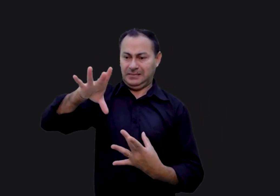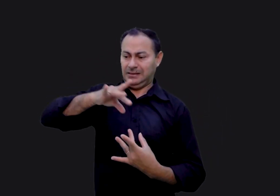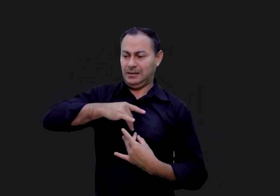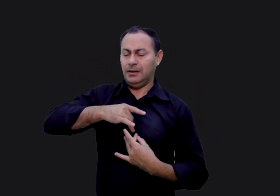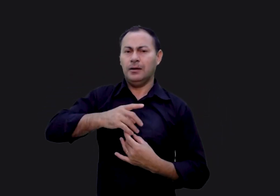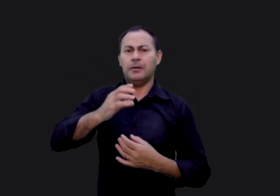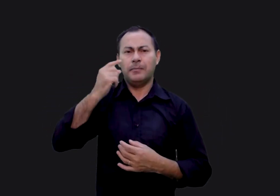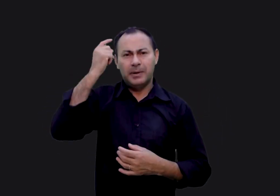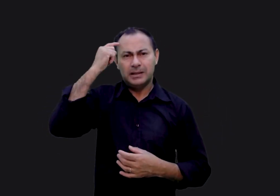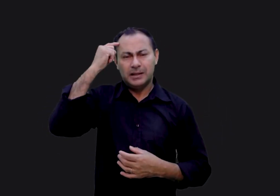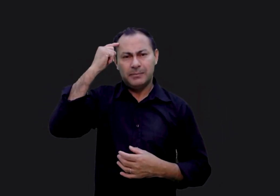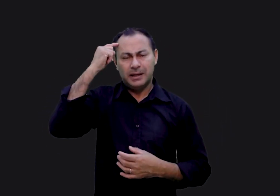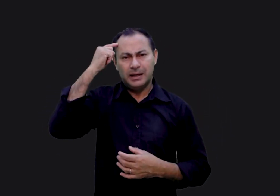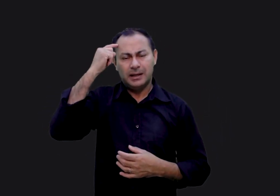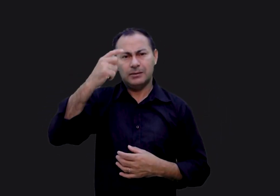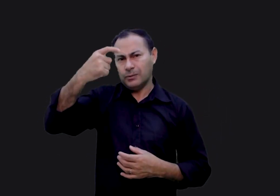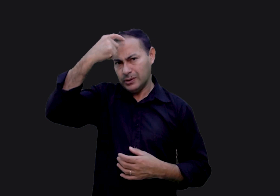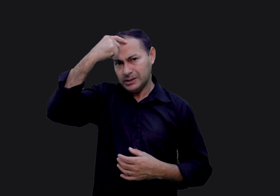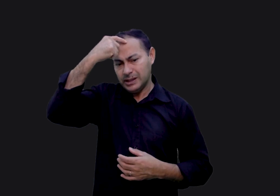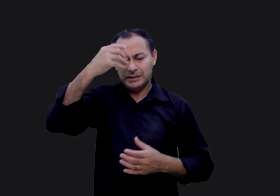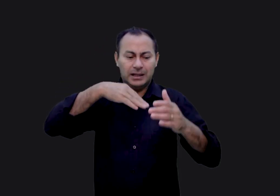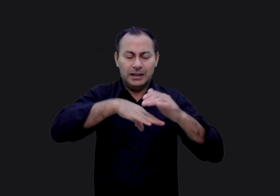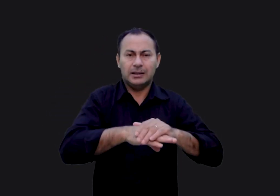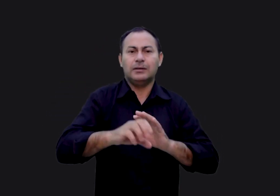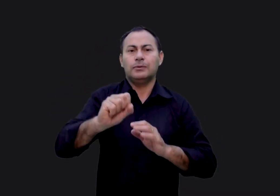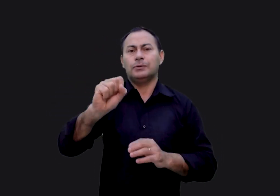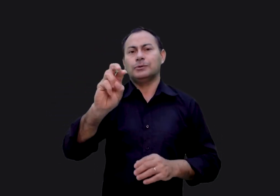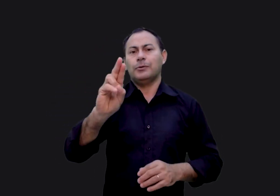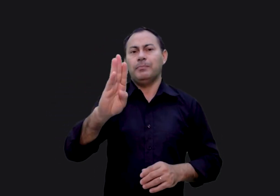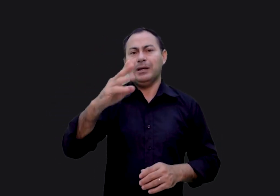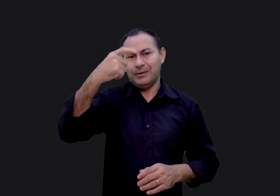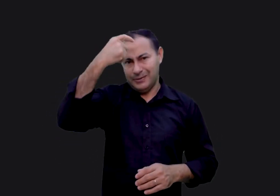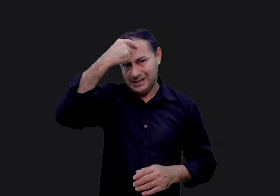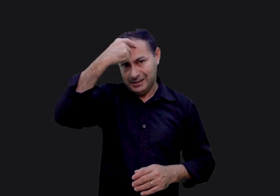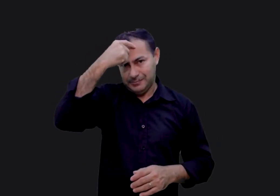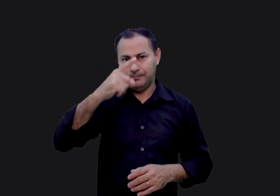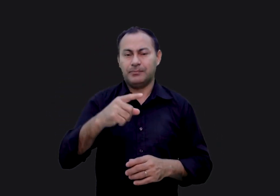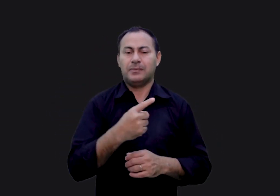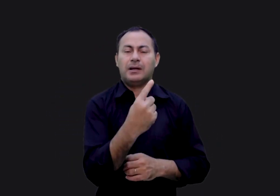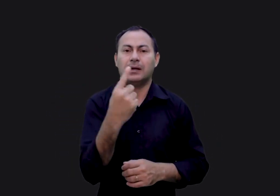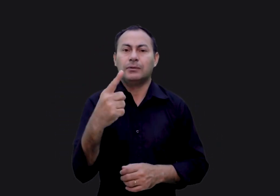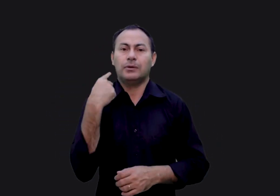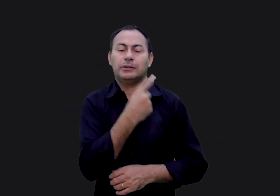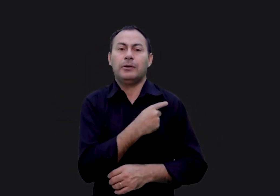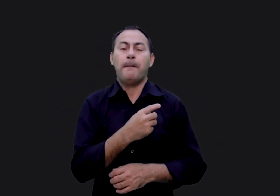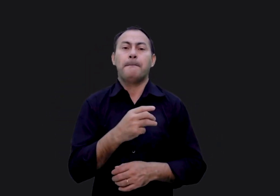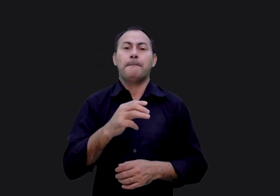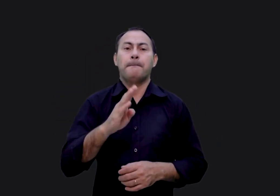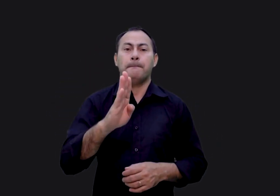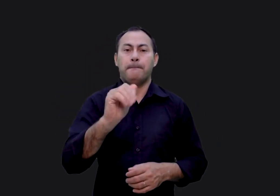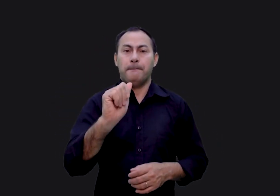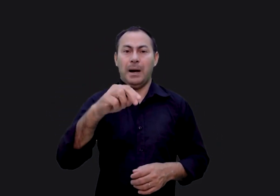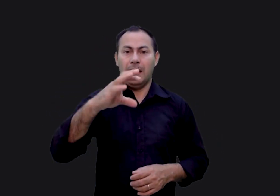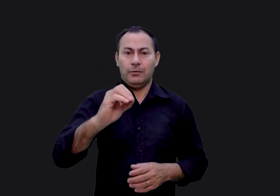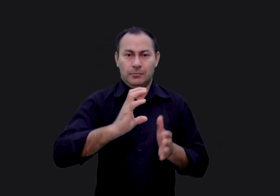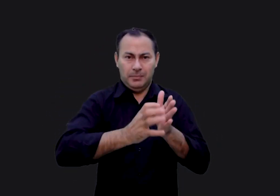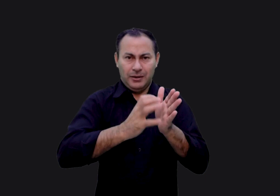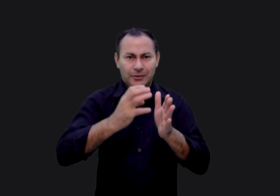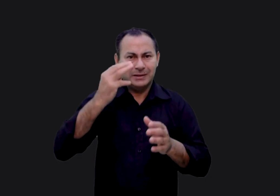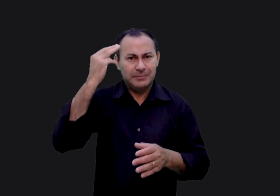nosso consciente vai para o inconsciente e fica lá para sempre. Cada um de nós possui um banco de memórias. A capacidade para lembrar-se